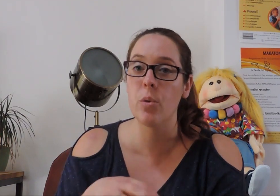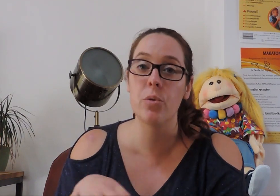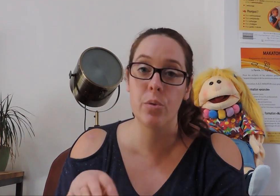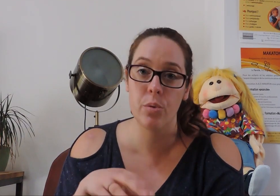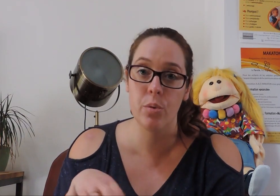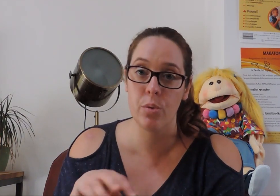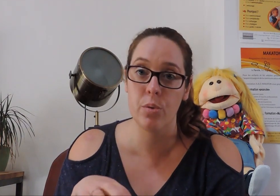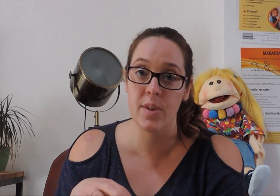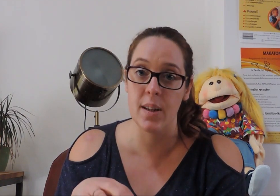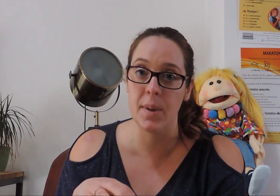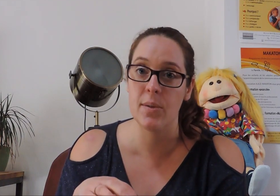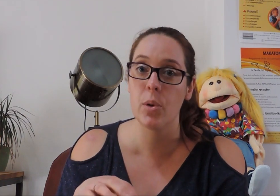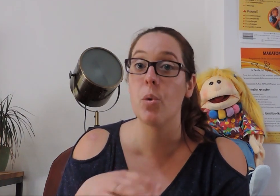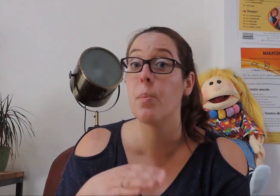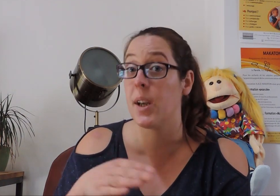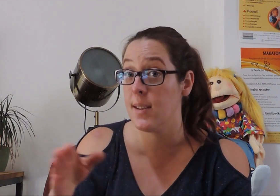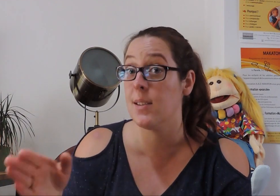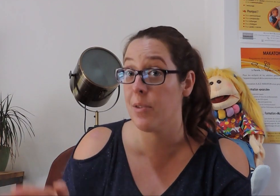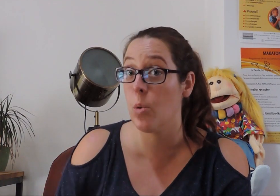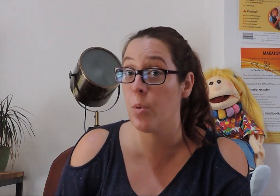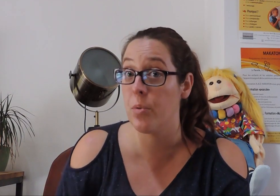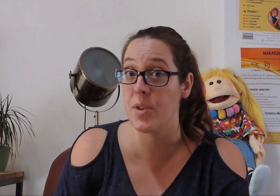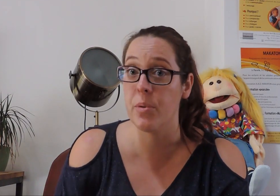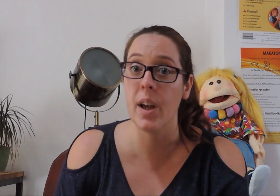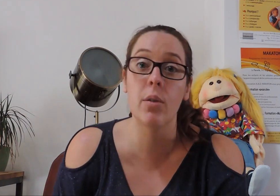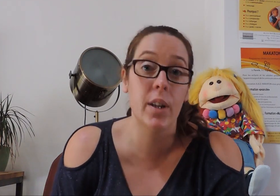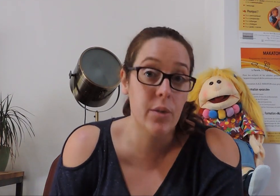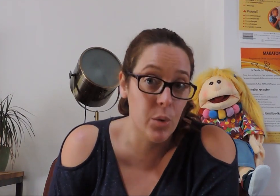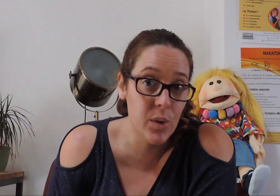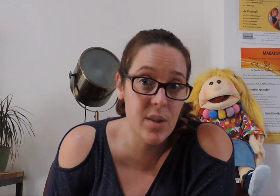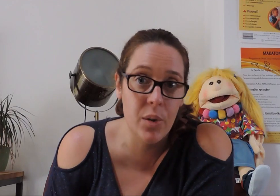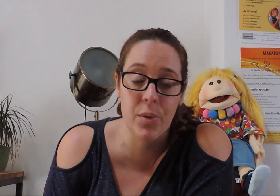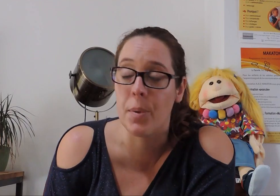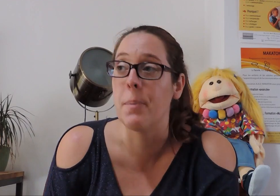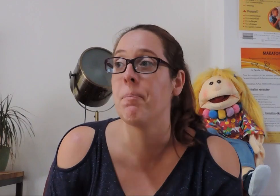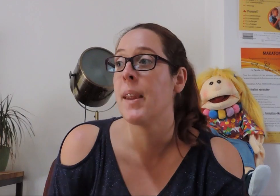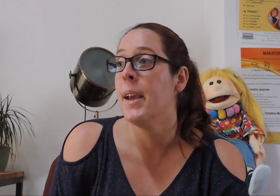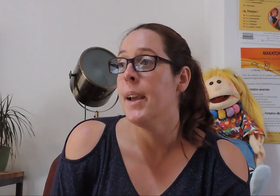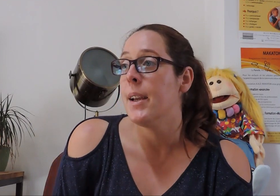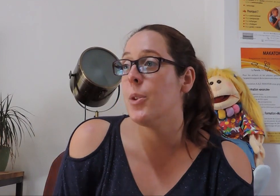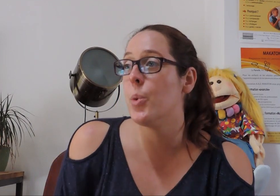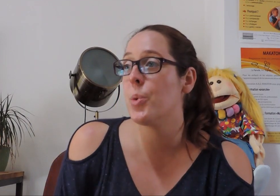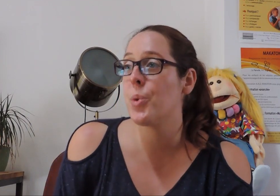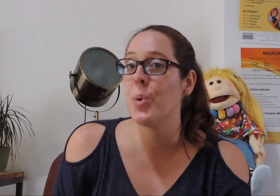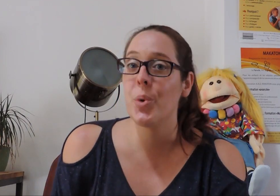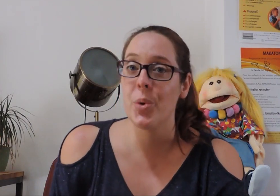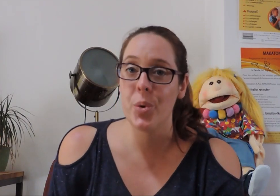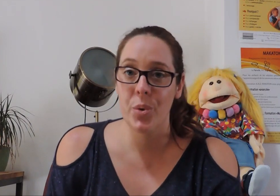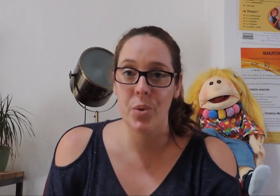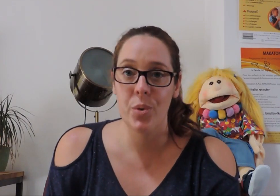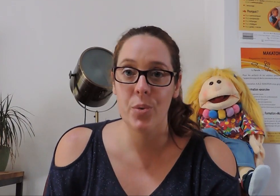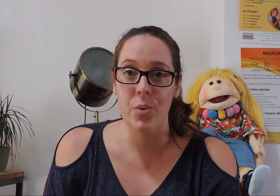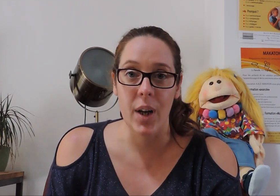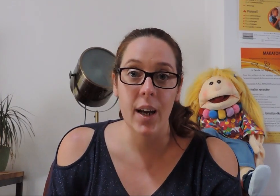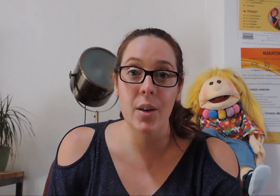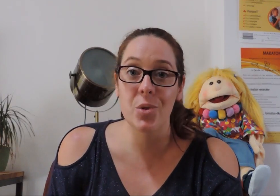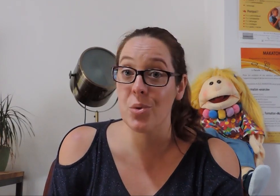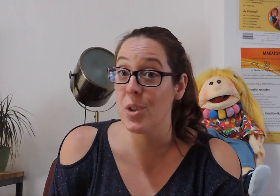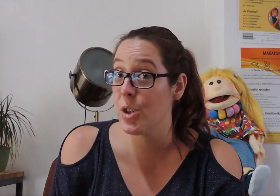référente de cette méthode auprès des différents professionnels en attendant qu'ils soient formés donc euh voilà aujourd'hui